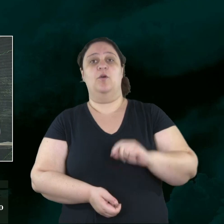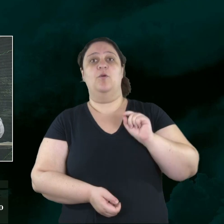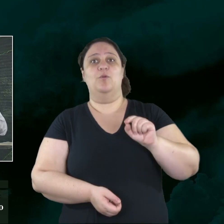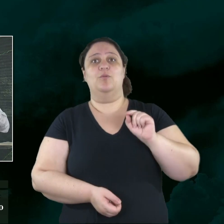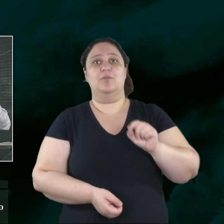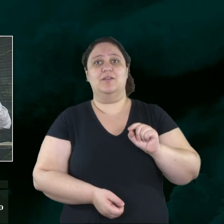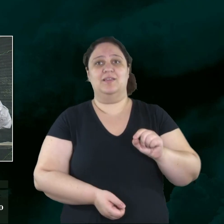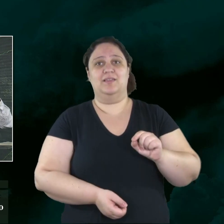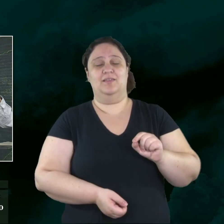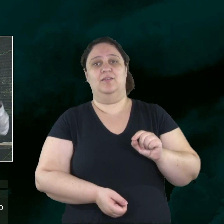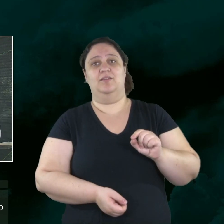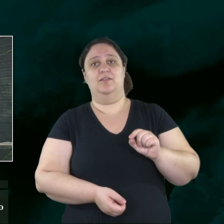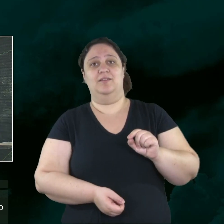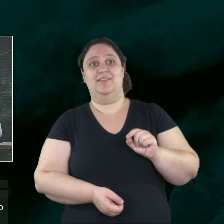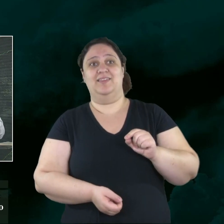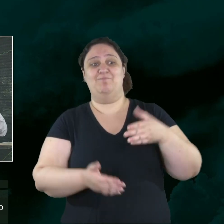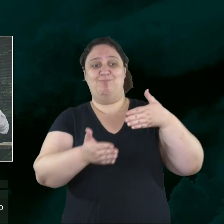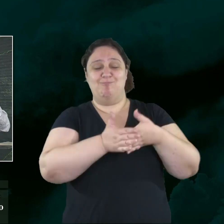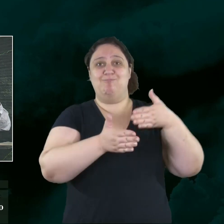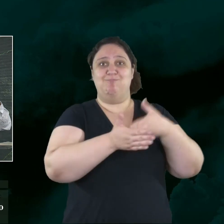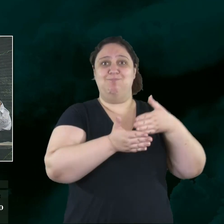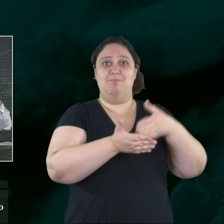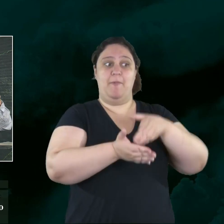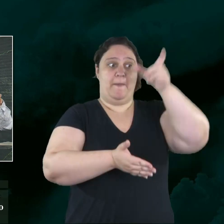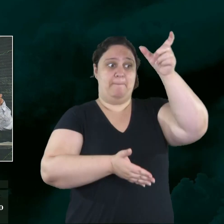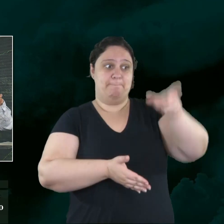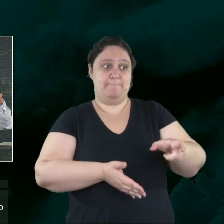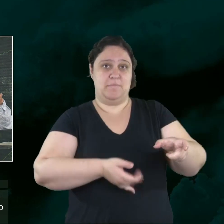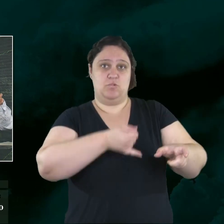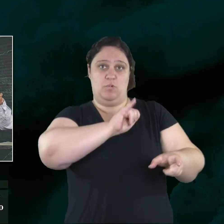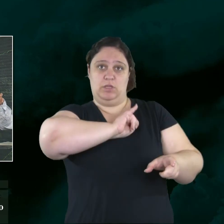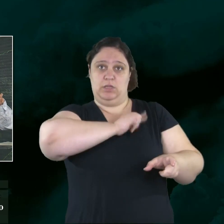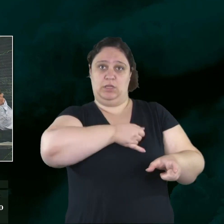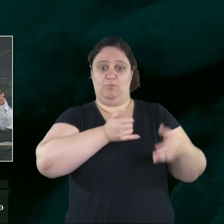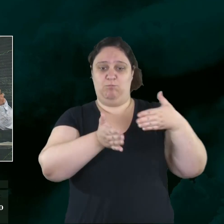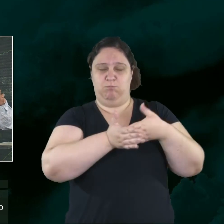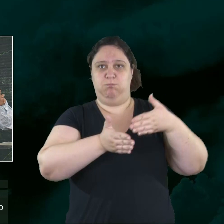amarra, o que realmente detém, o que realmente